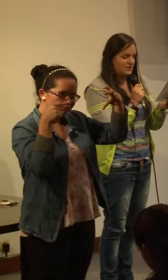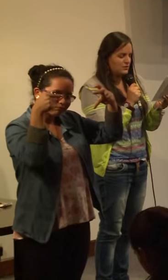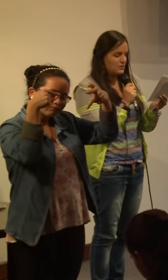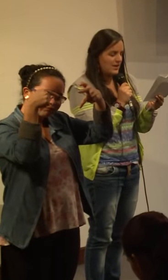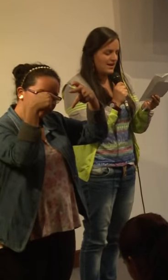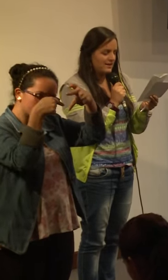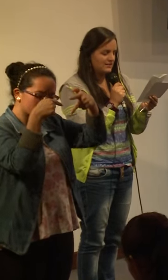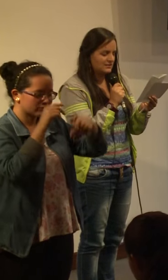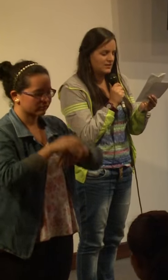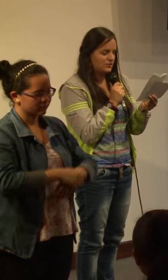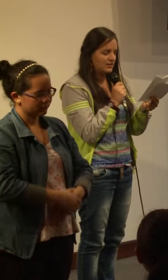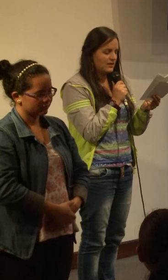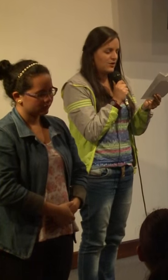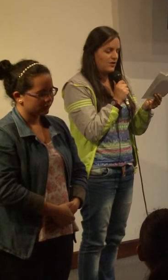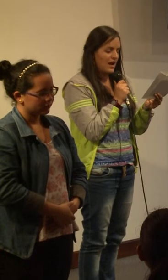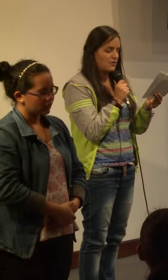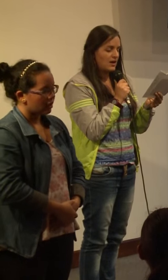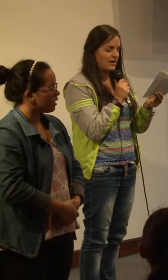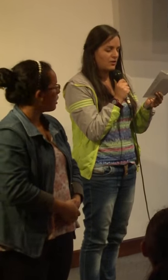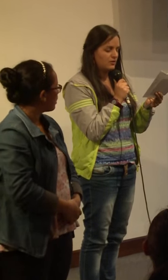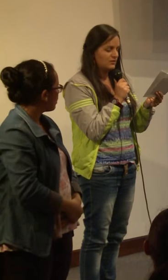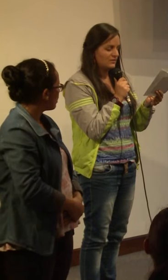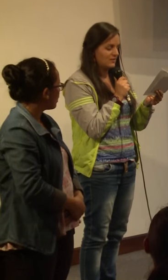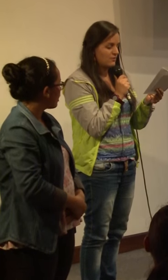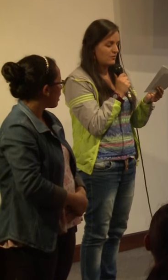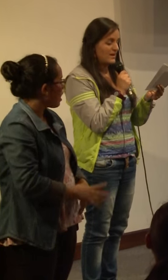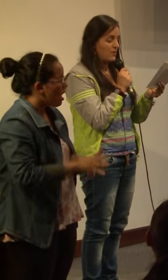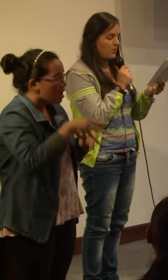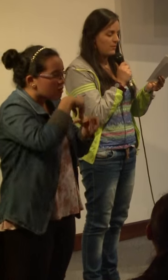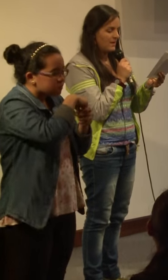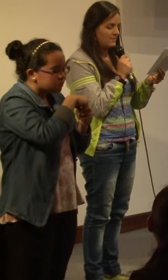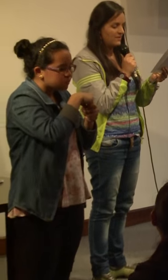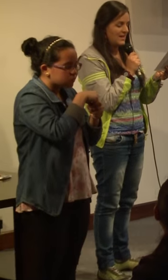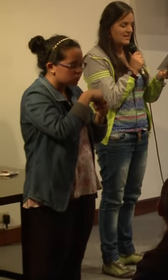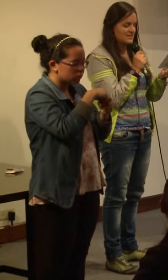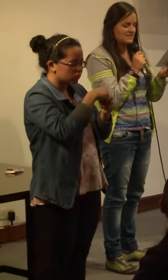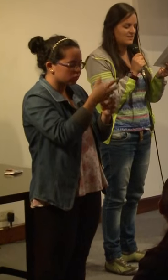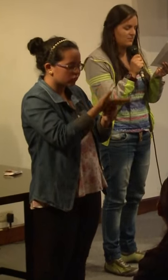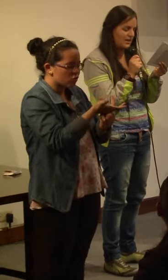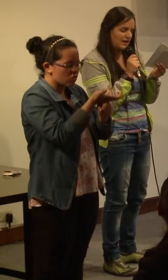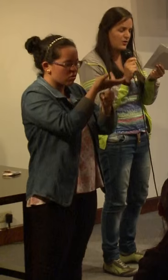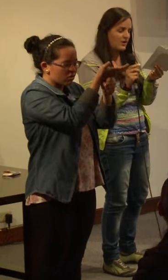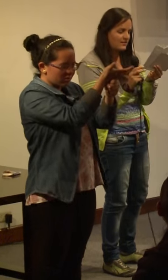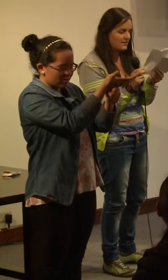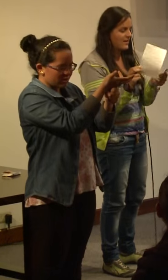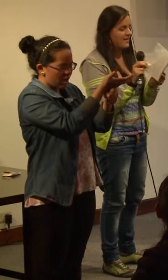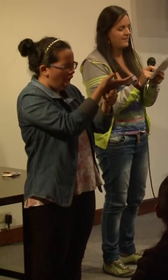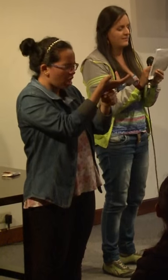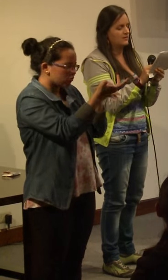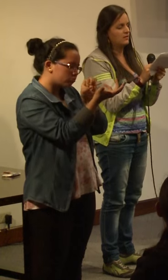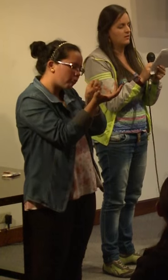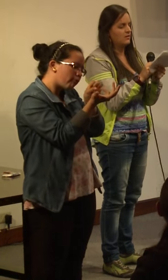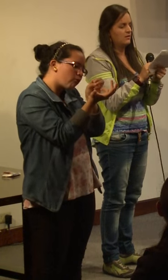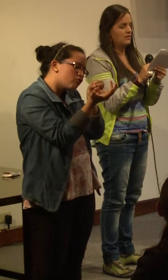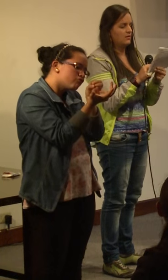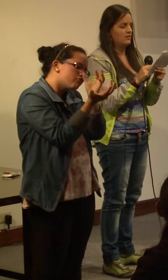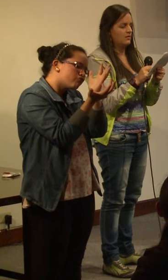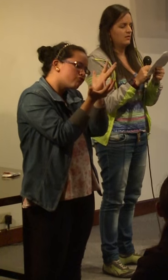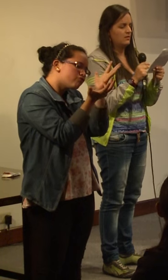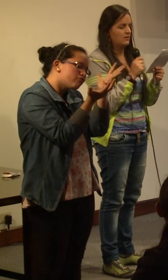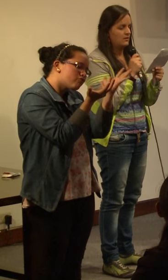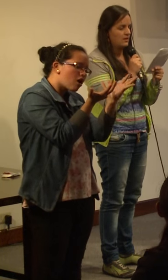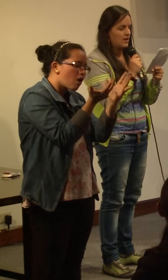De la pintura, en su interior hay un jarrón de forma de copa, de ella se despliegan hojas